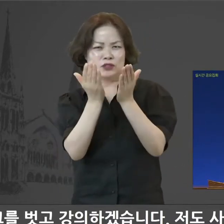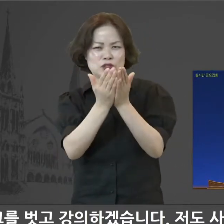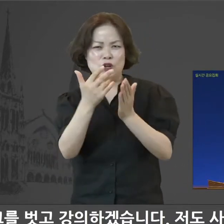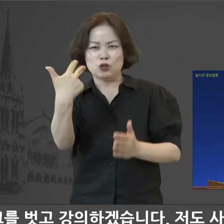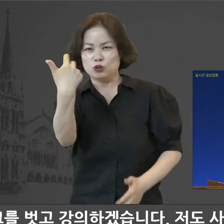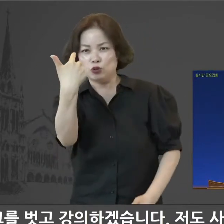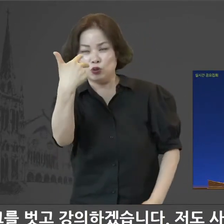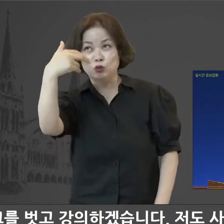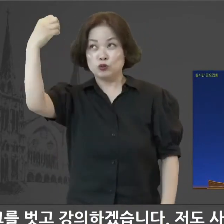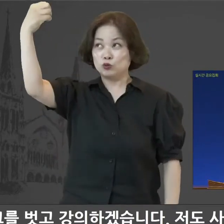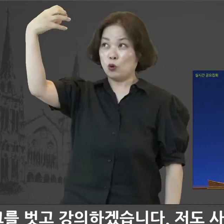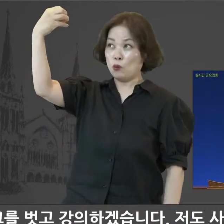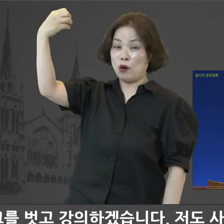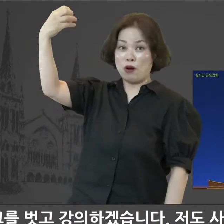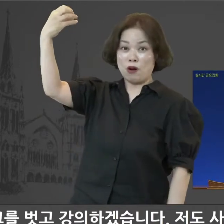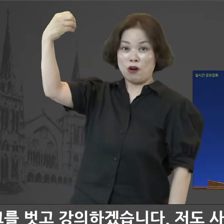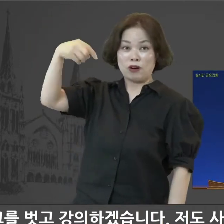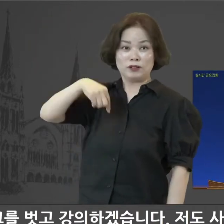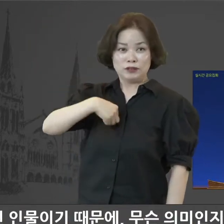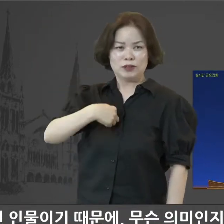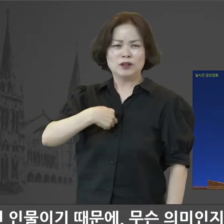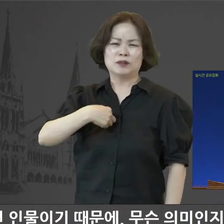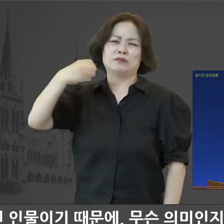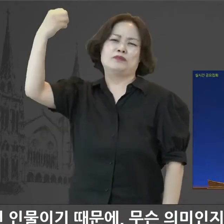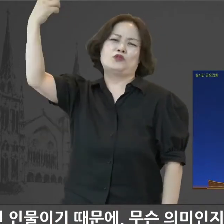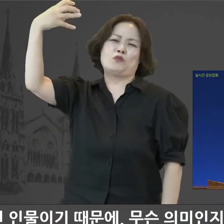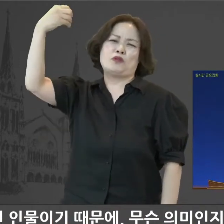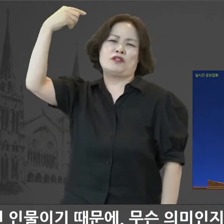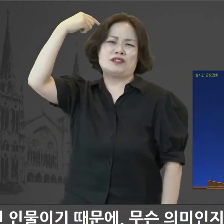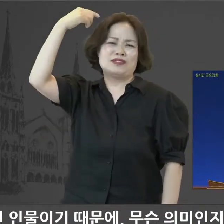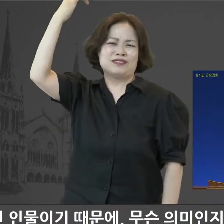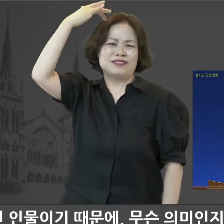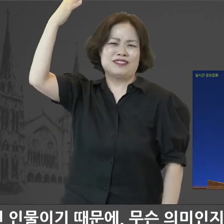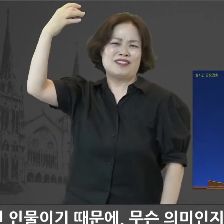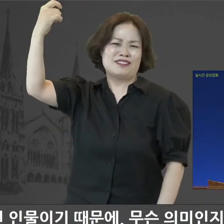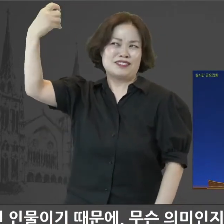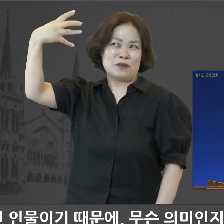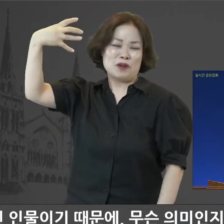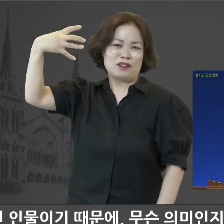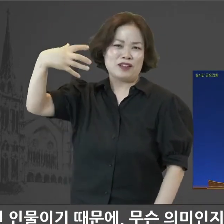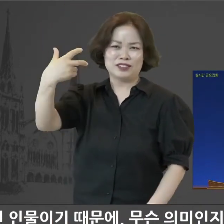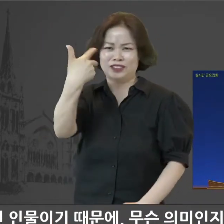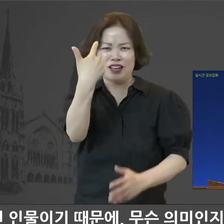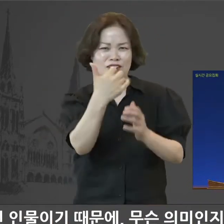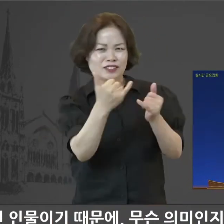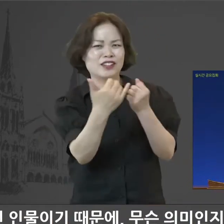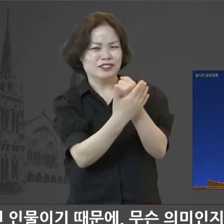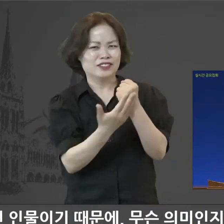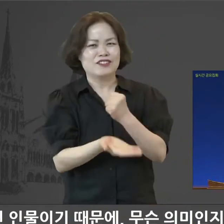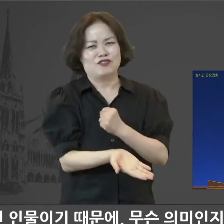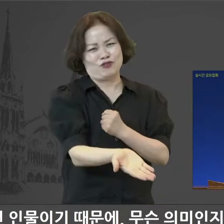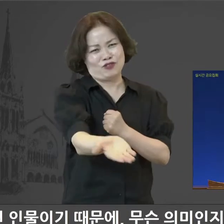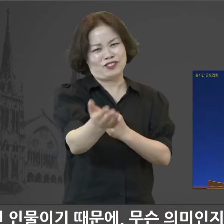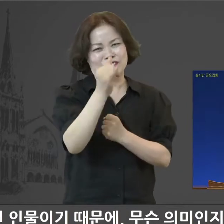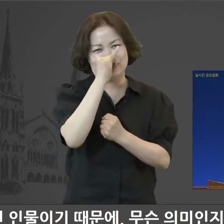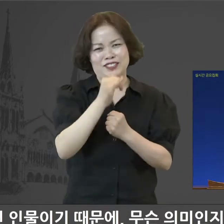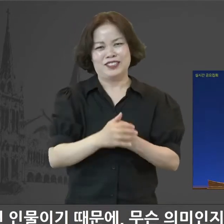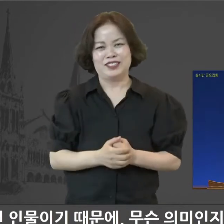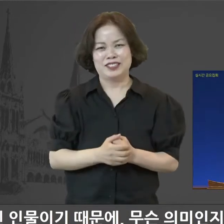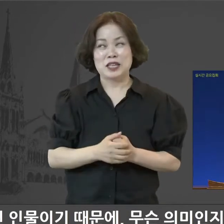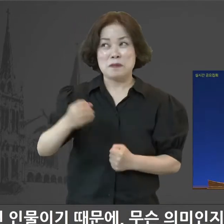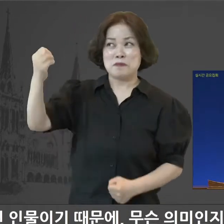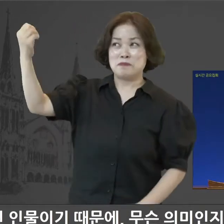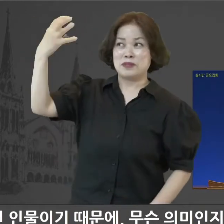조명인데 저는 그 자체 조명이 있기 때문에 항상 모든 촬영자에게 은혜를 끼치고 있습니다. 그래서